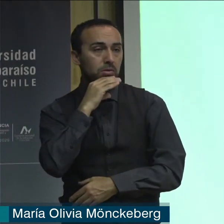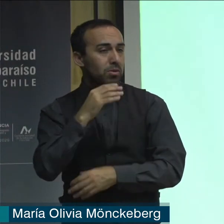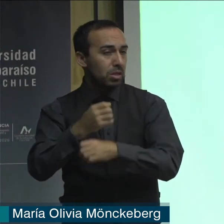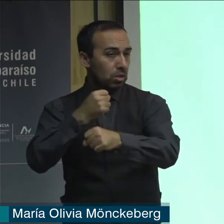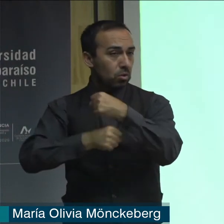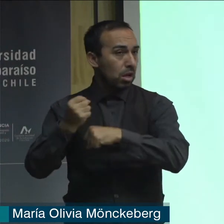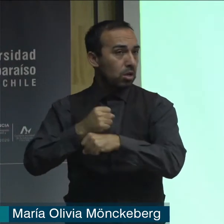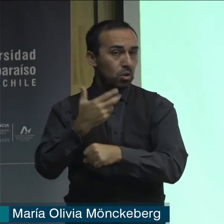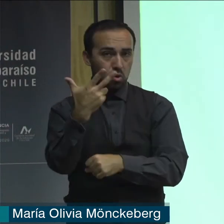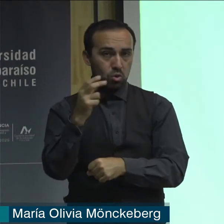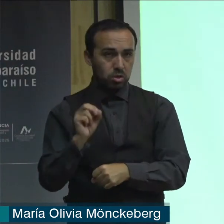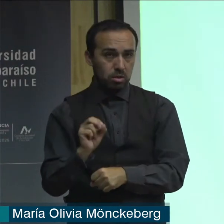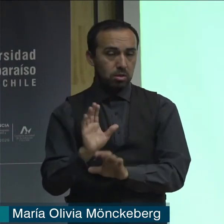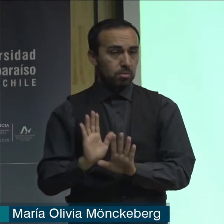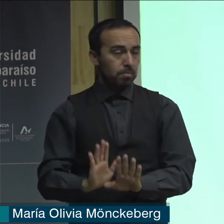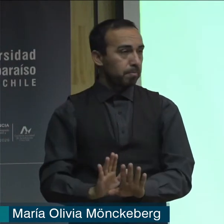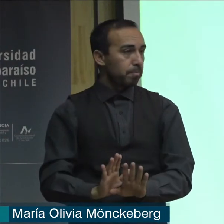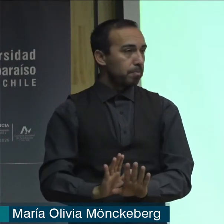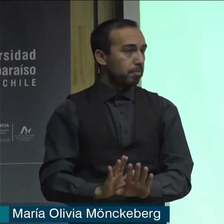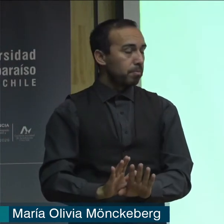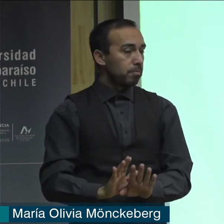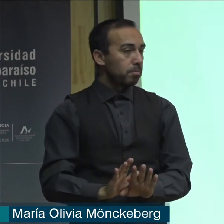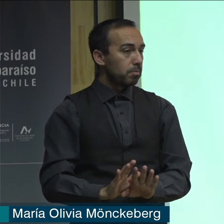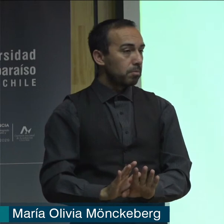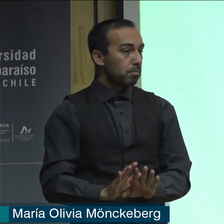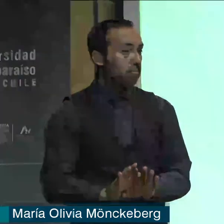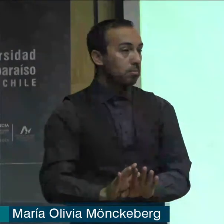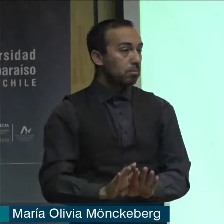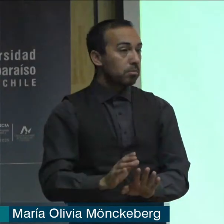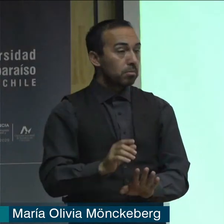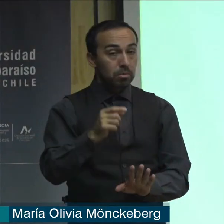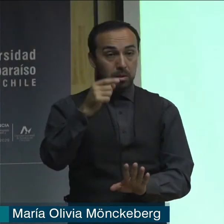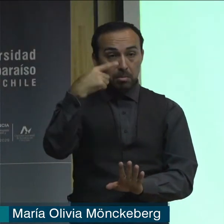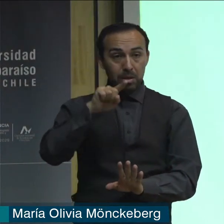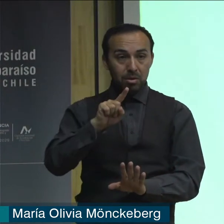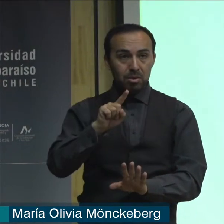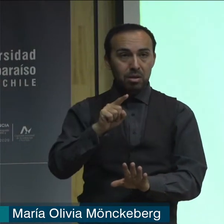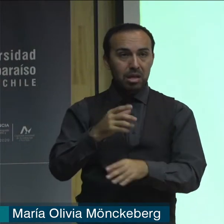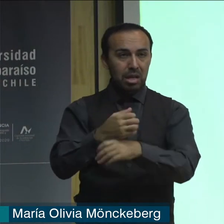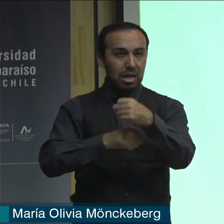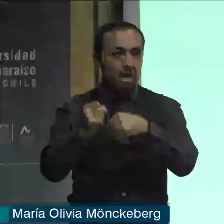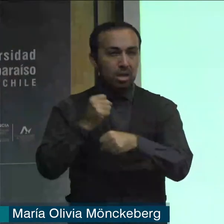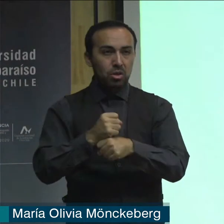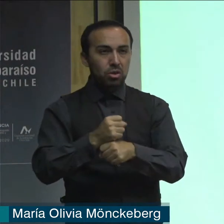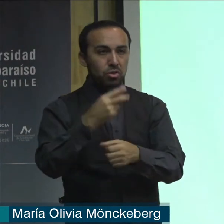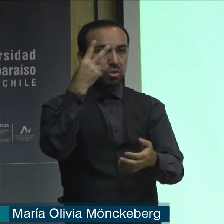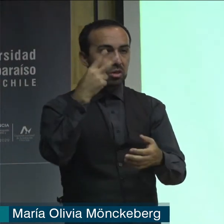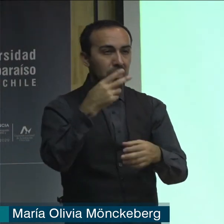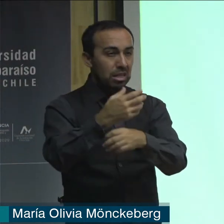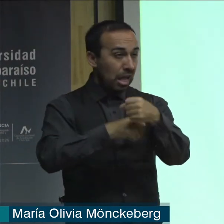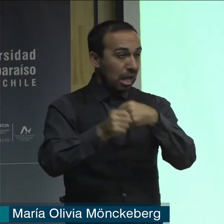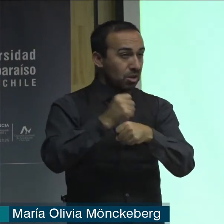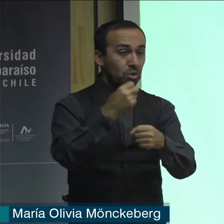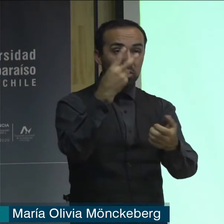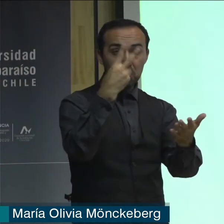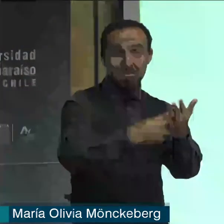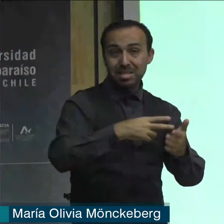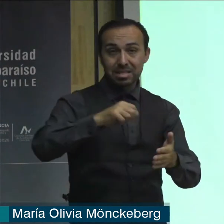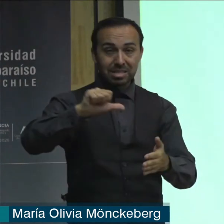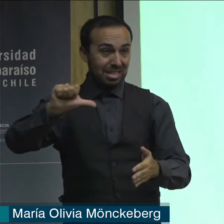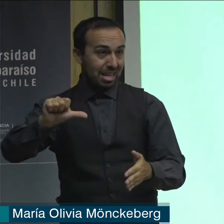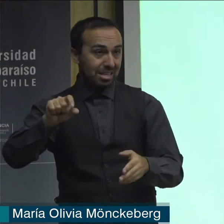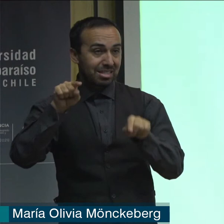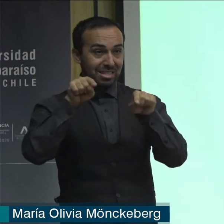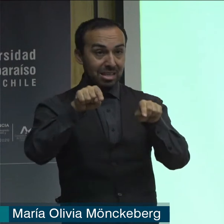80 pero 2006 de los pingüinos 16 de los pingüinos quien logra